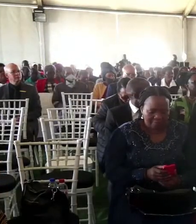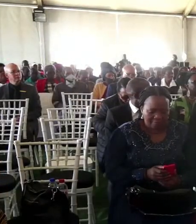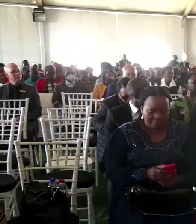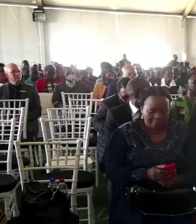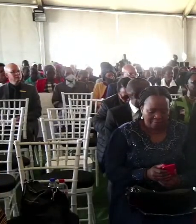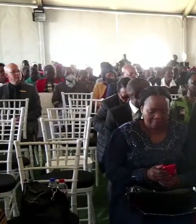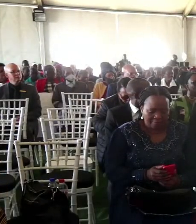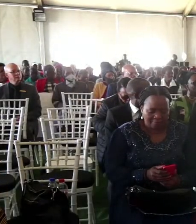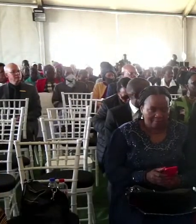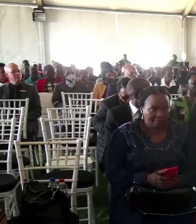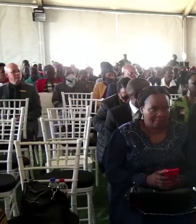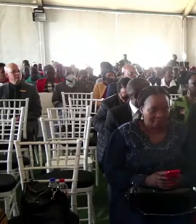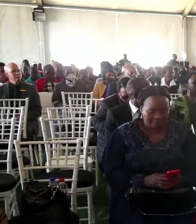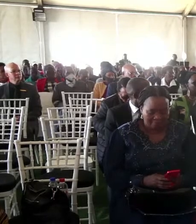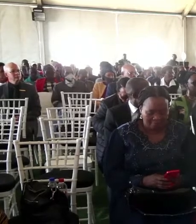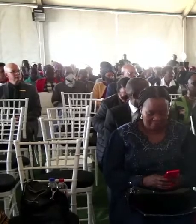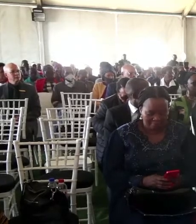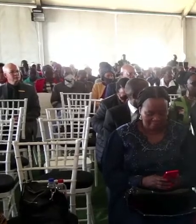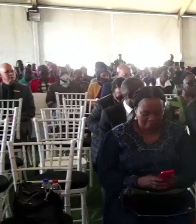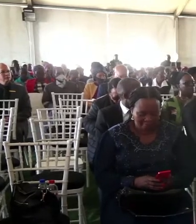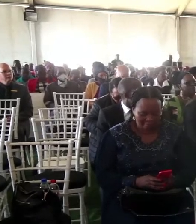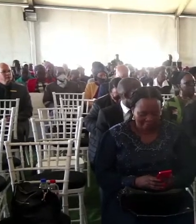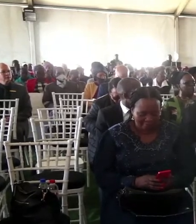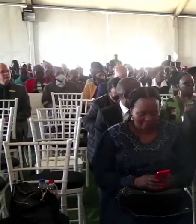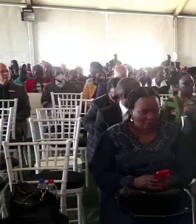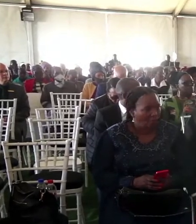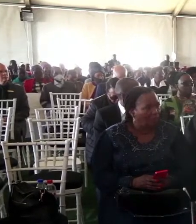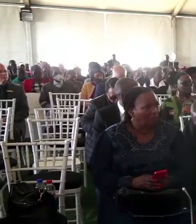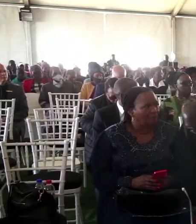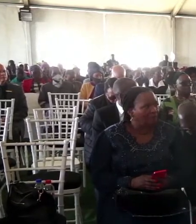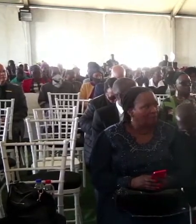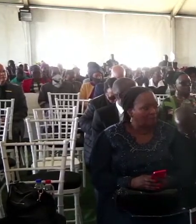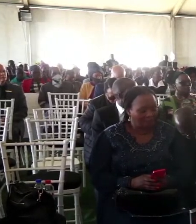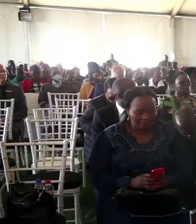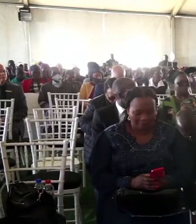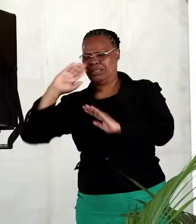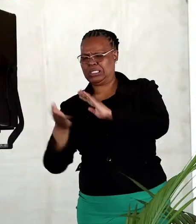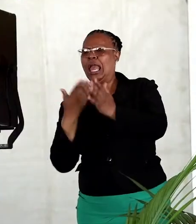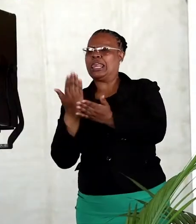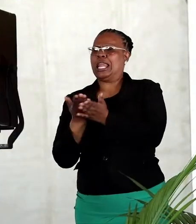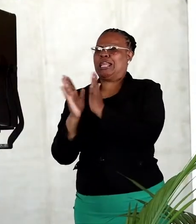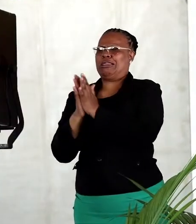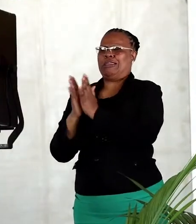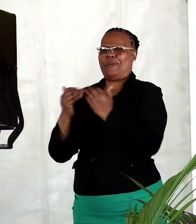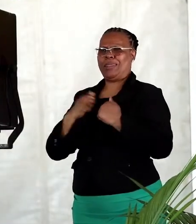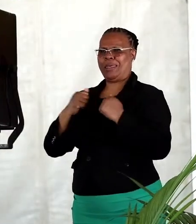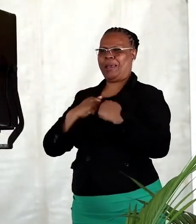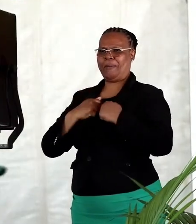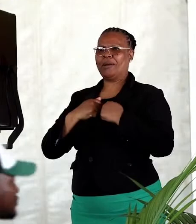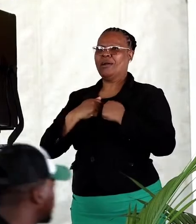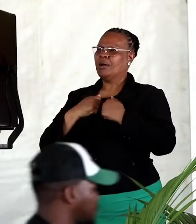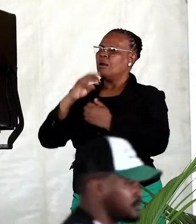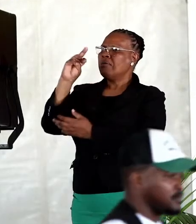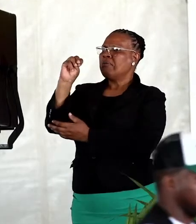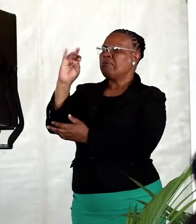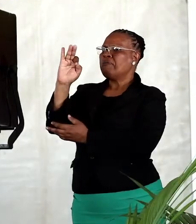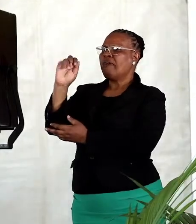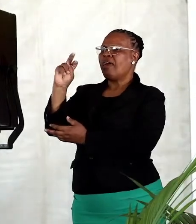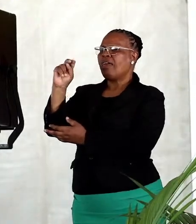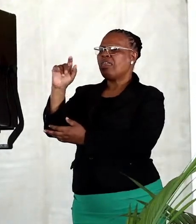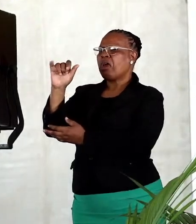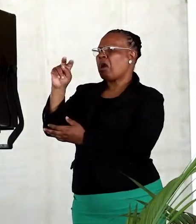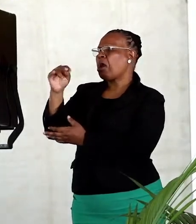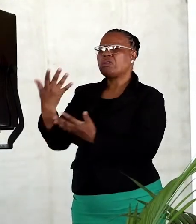befundisi bamzi inceku zikabawo ndiyakhahlela kuni hey ndingasikwa nosikwa ndiyabulisa kakhulu komfundisi umfenyana